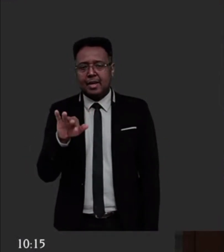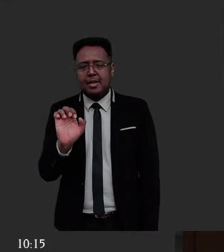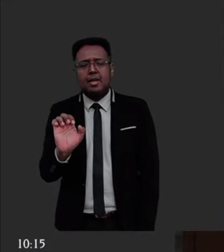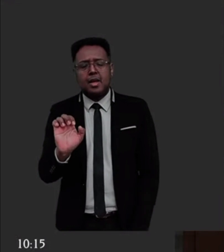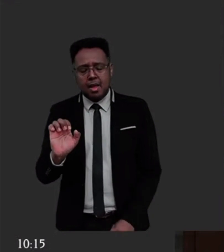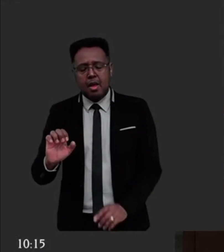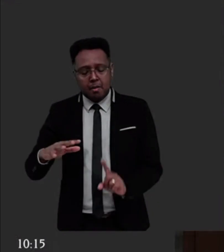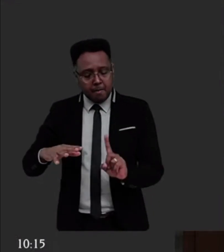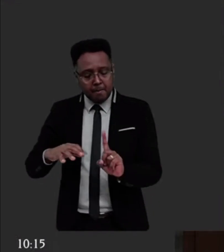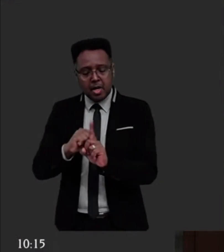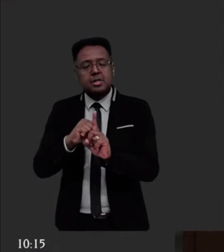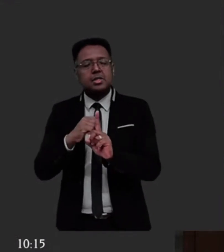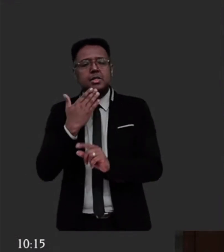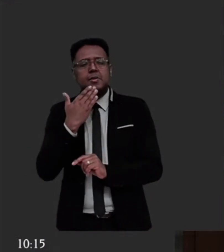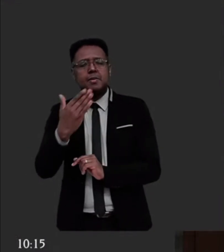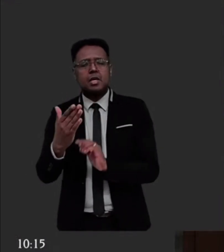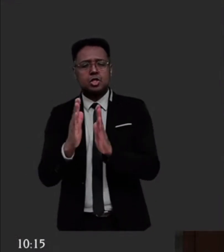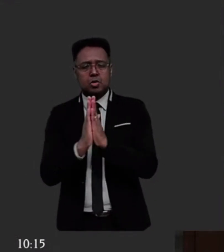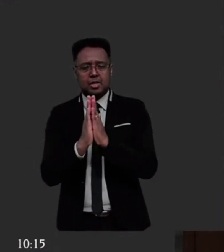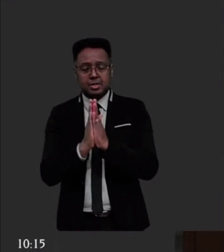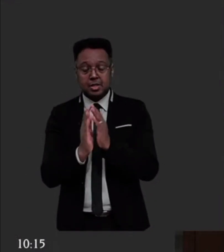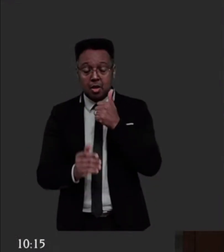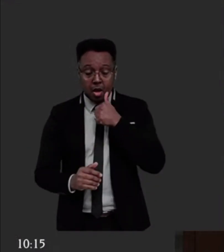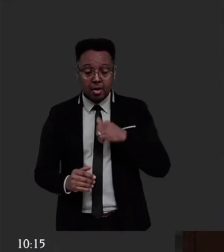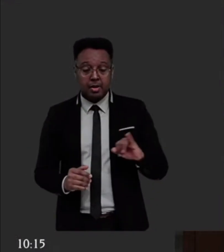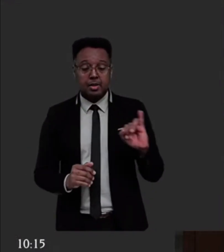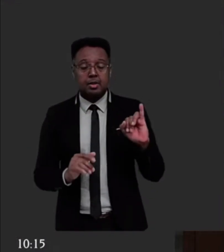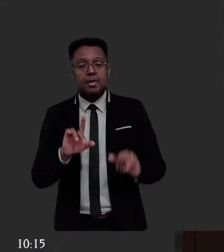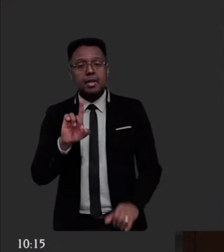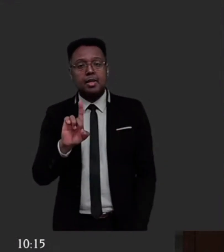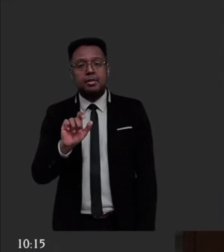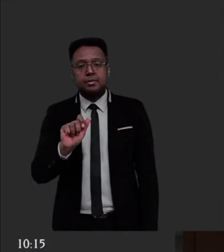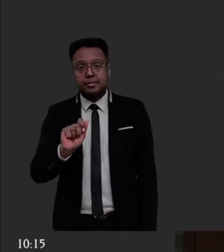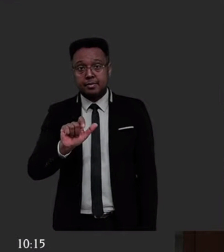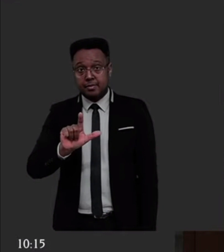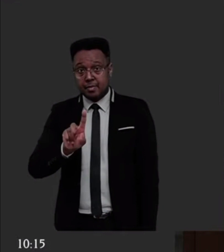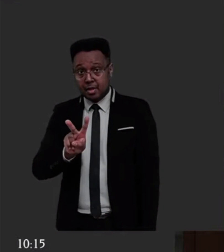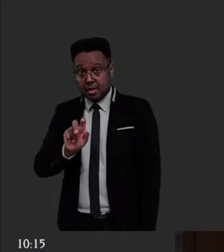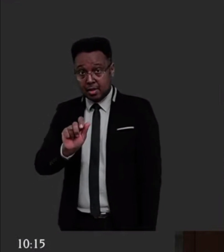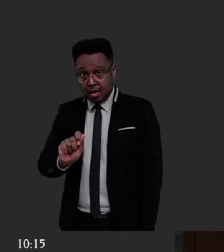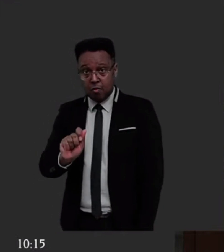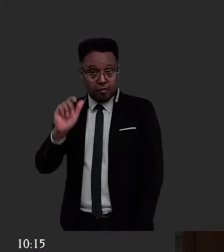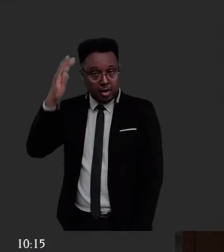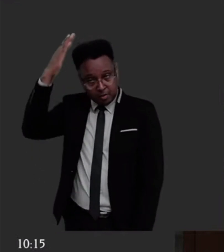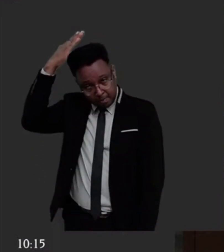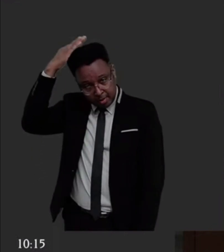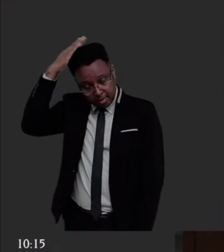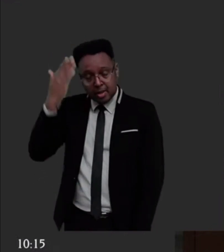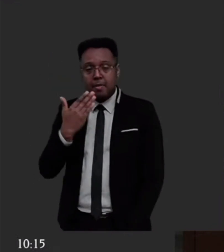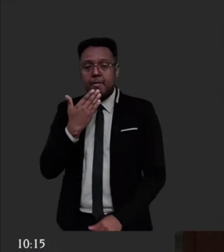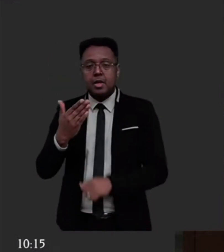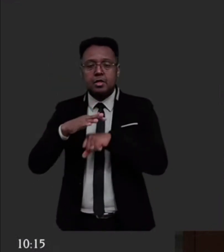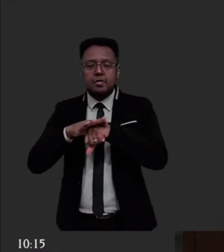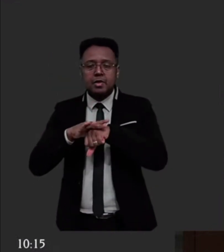e roga as orações. A irmã Dalva, que é do Paraná, também pede por enfermidade. O irmão Araújo, ancião